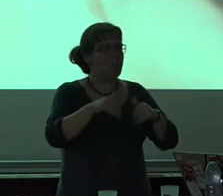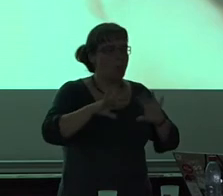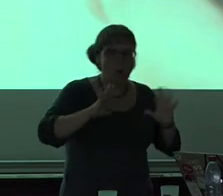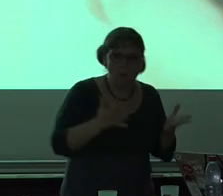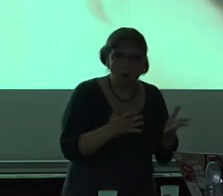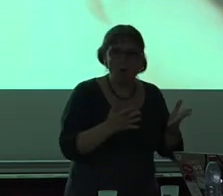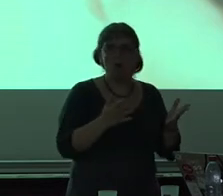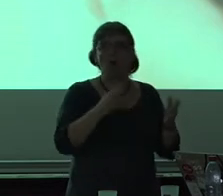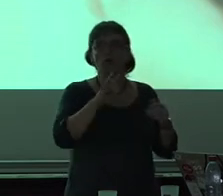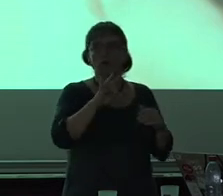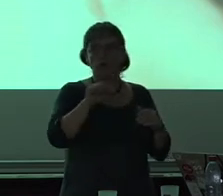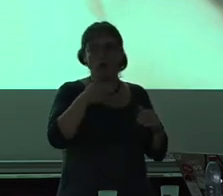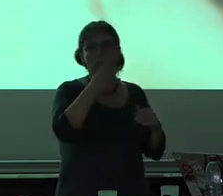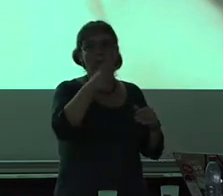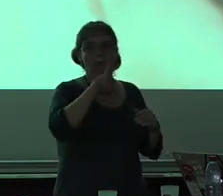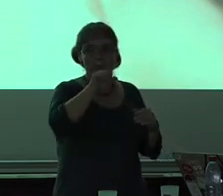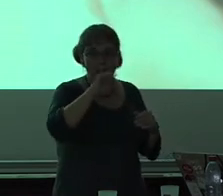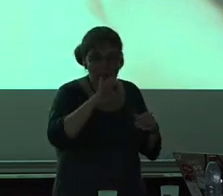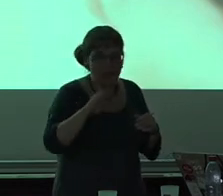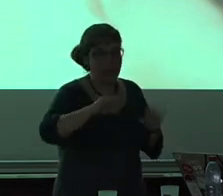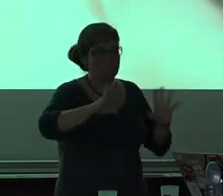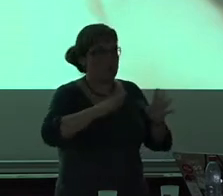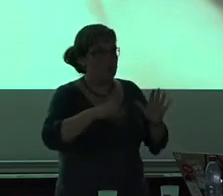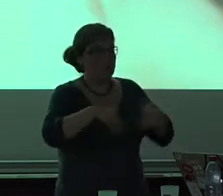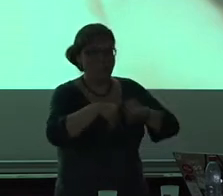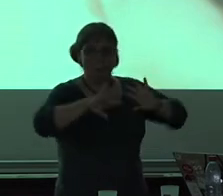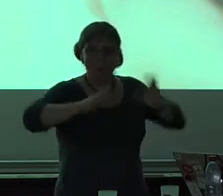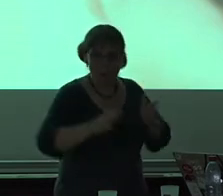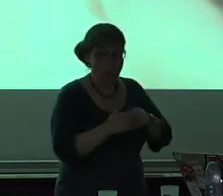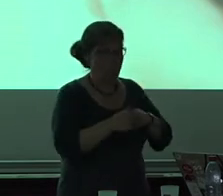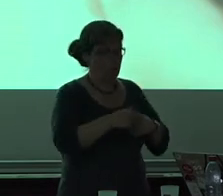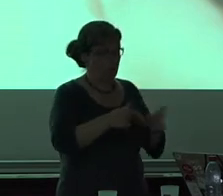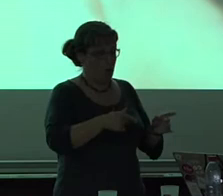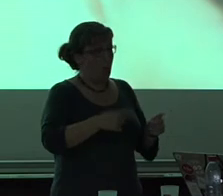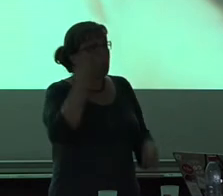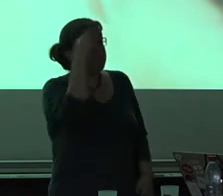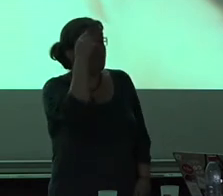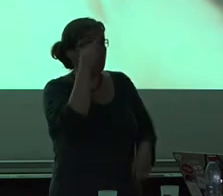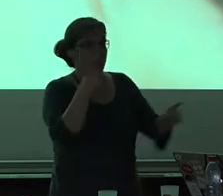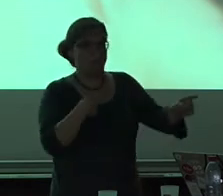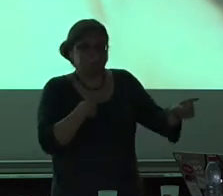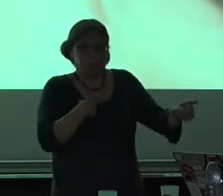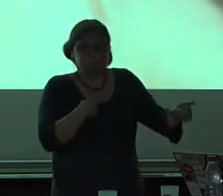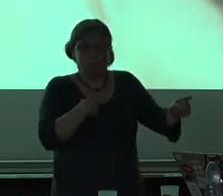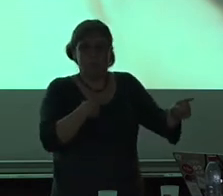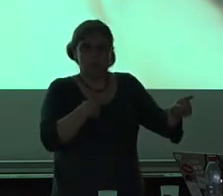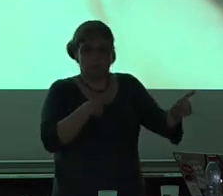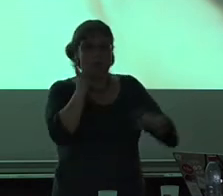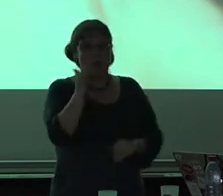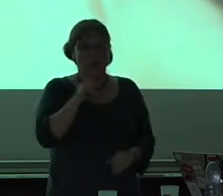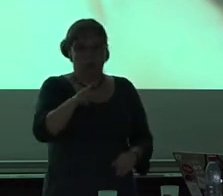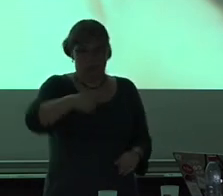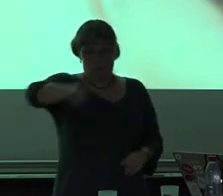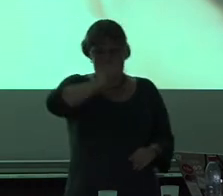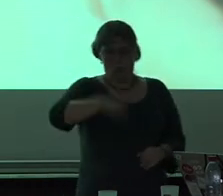fait d'avoir un pourquoi, ce sera complètement secondaire pour ces personnes. Donc, quand vous faites un cours, pensez à la fois au pourquoi,